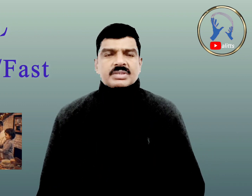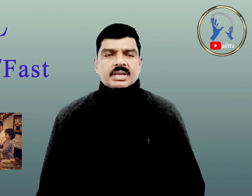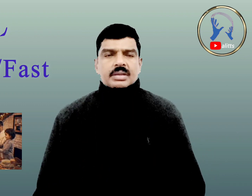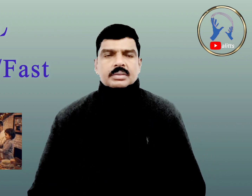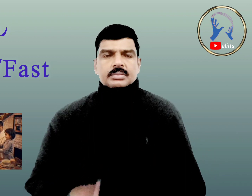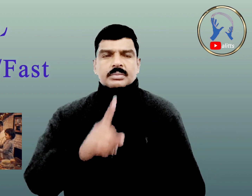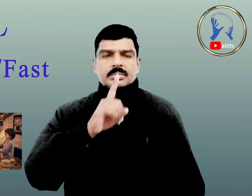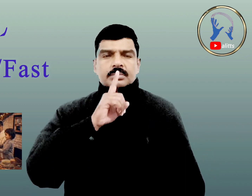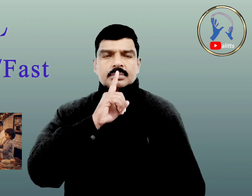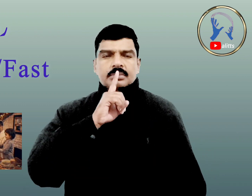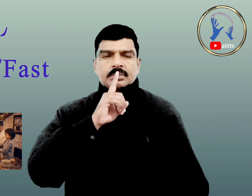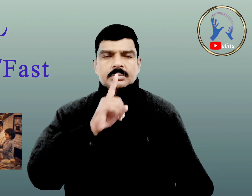روزہ۔